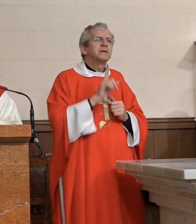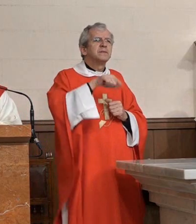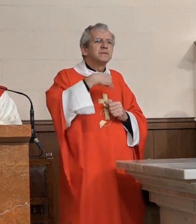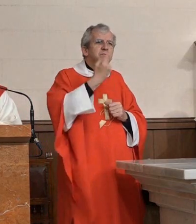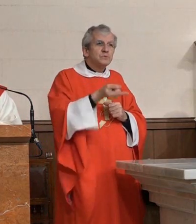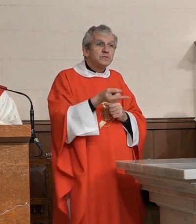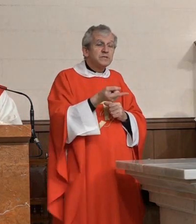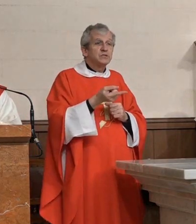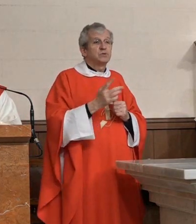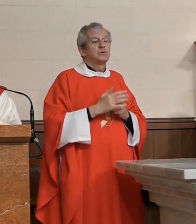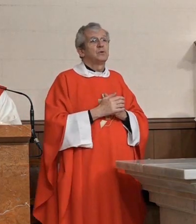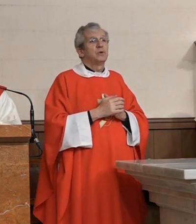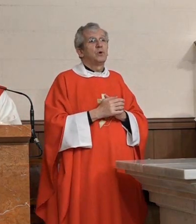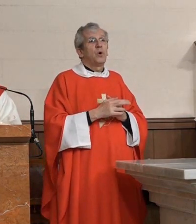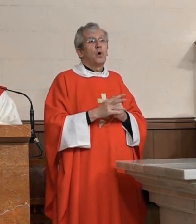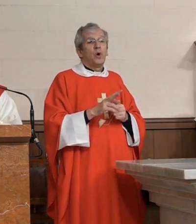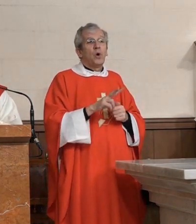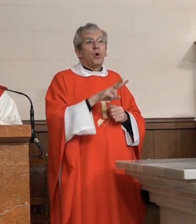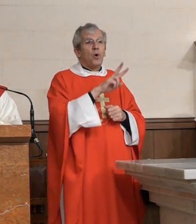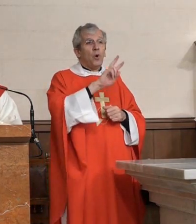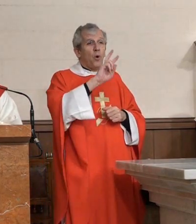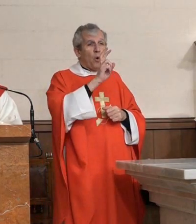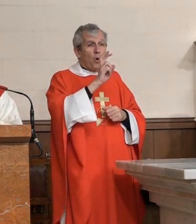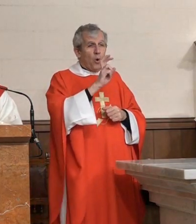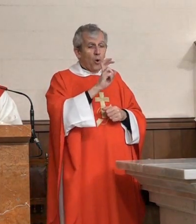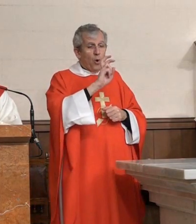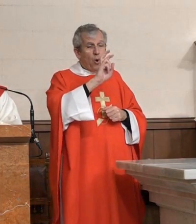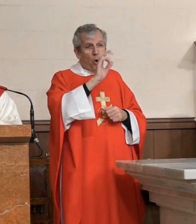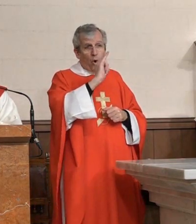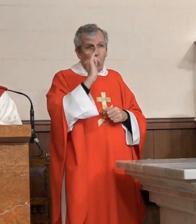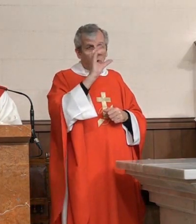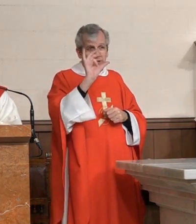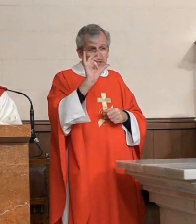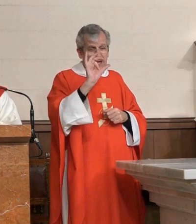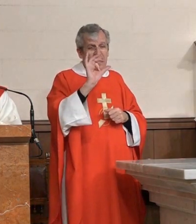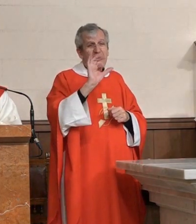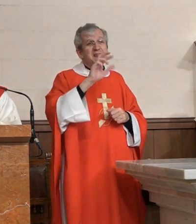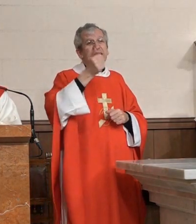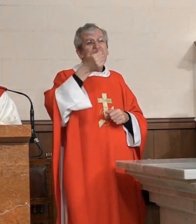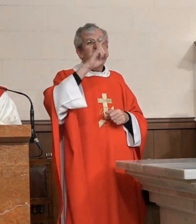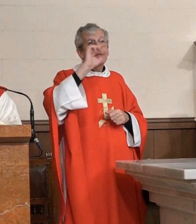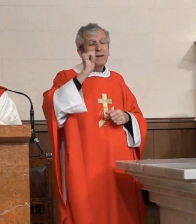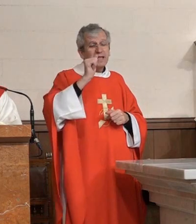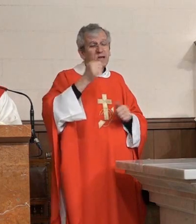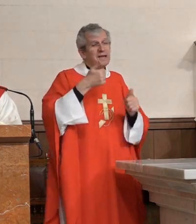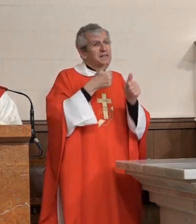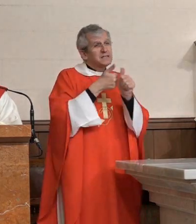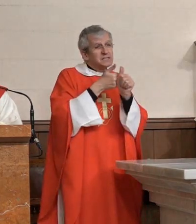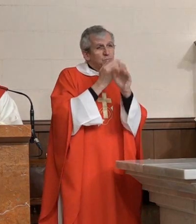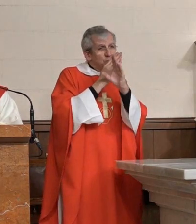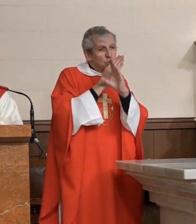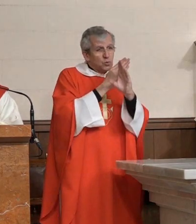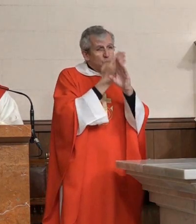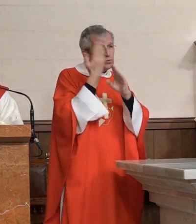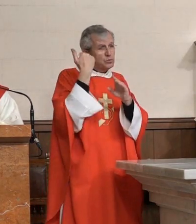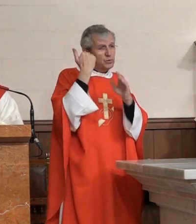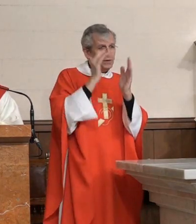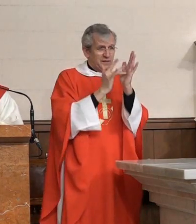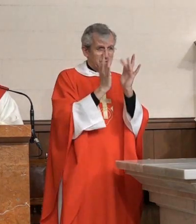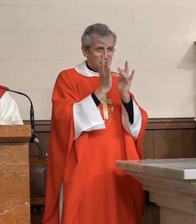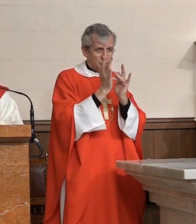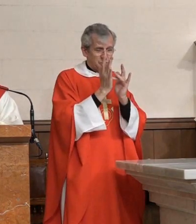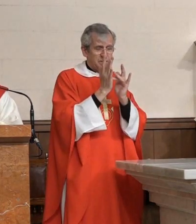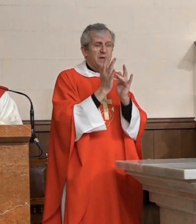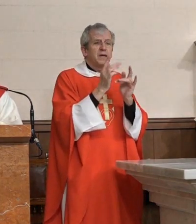Después de esto, José de Arimatea, que era discípulo de Jesús, aunque oculto por miedo a los judíos, pidió